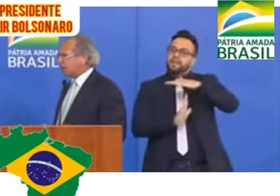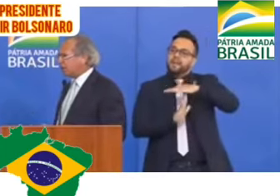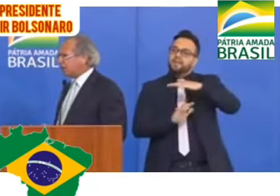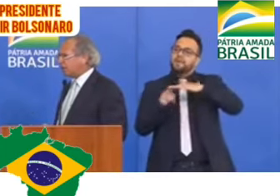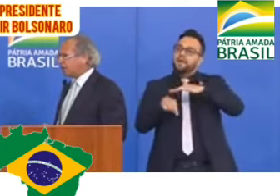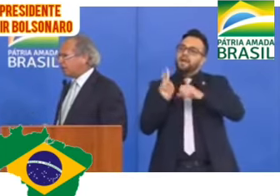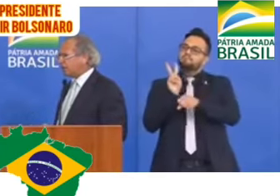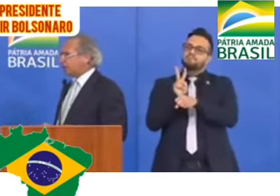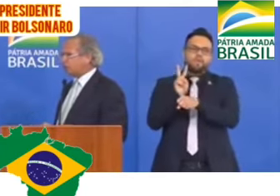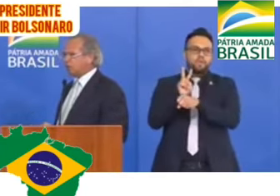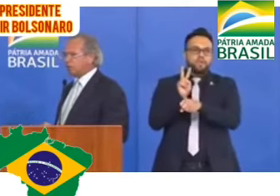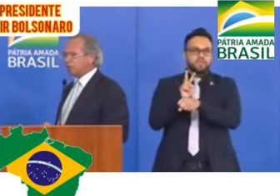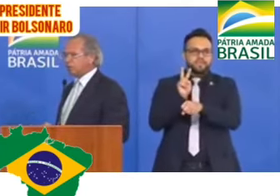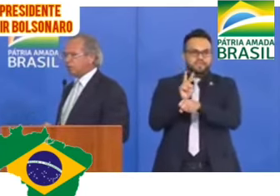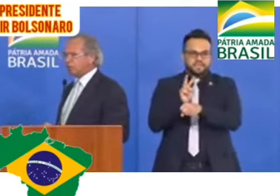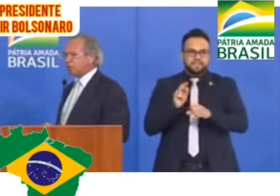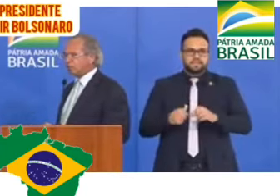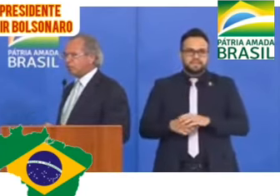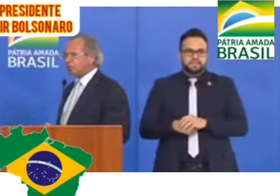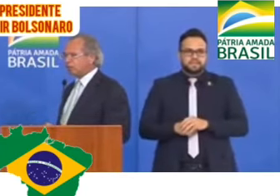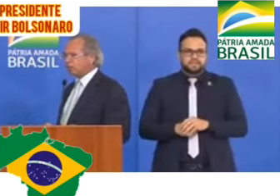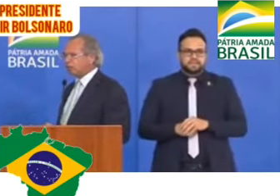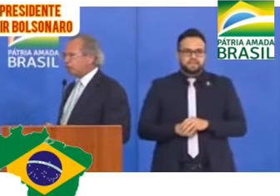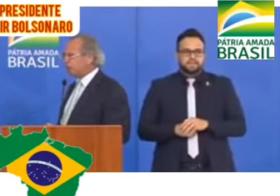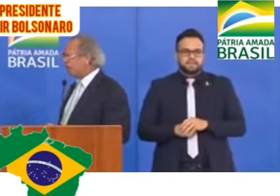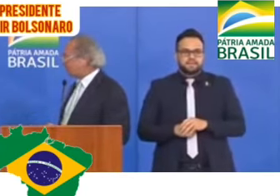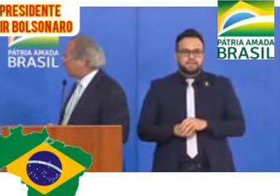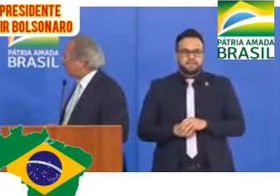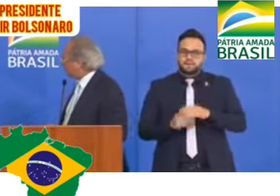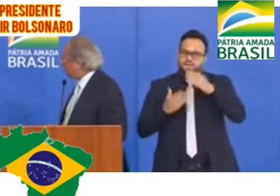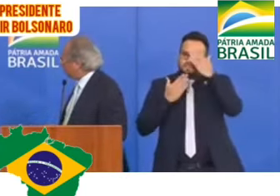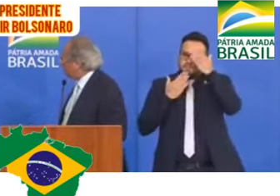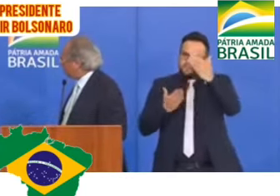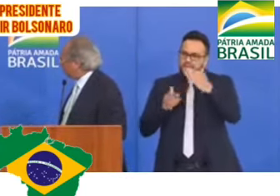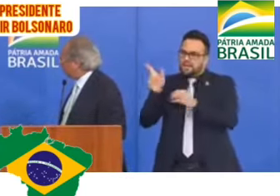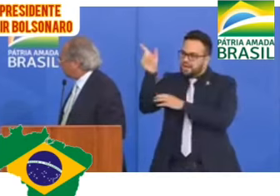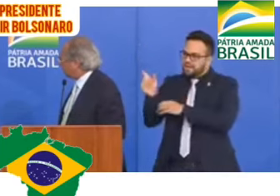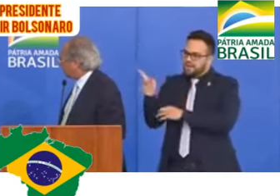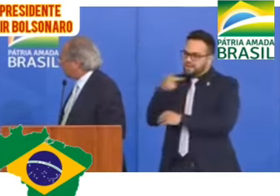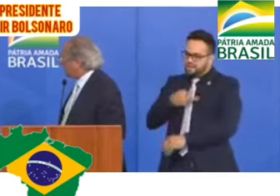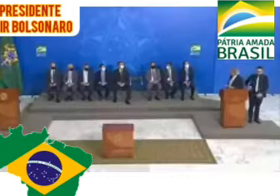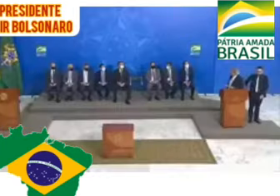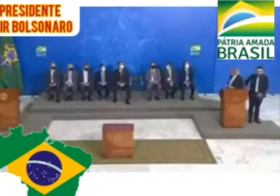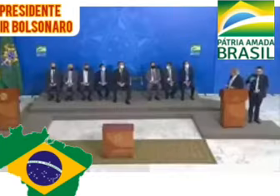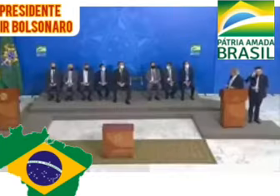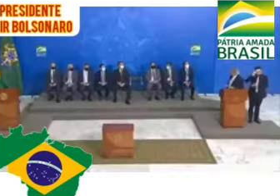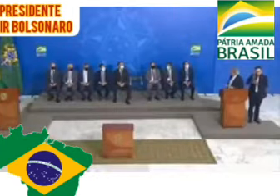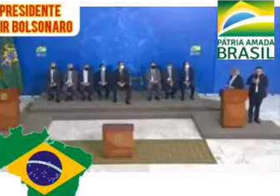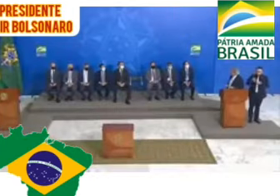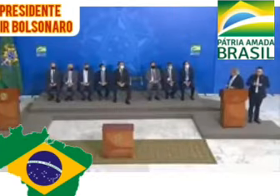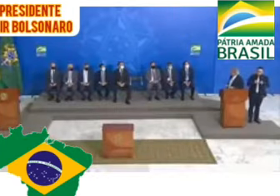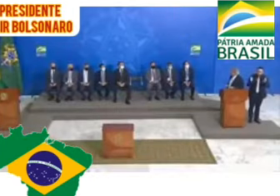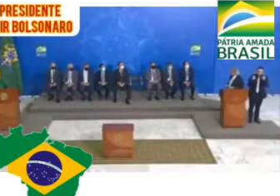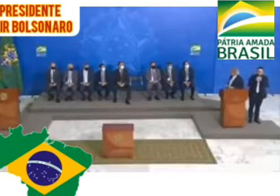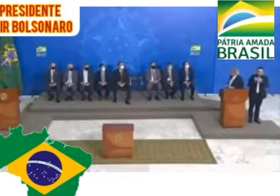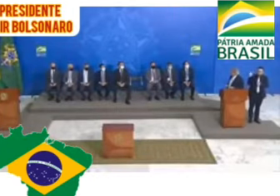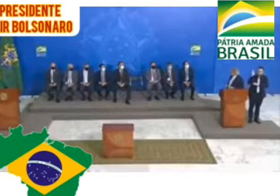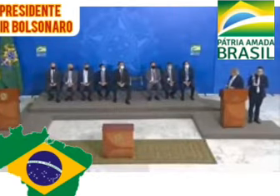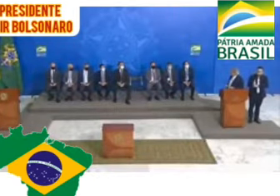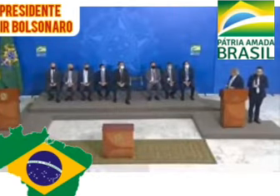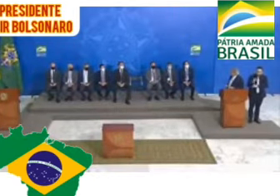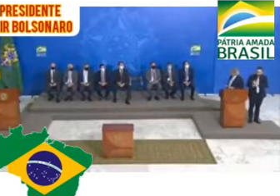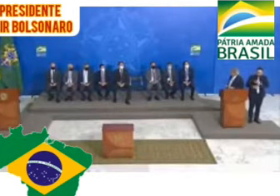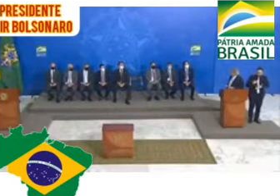própria seriedade na condução dos orçamentos públicos. Muito obrigado, presidente, pela confiança de sempre. Estamos juntos e o Brasil está no